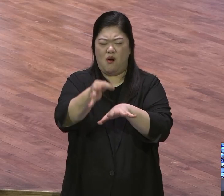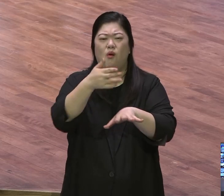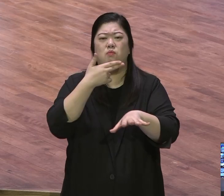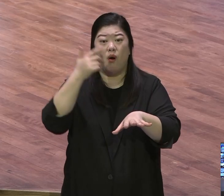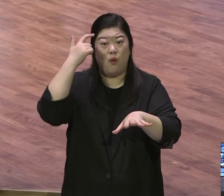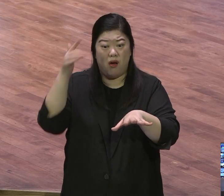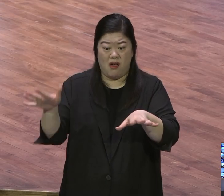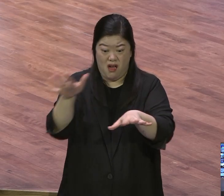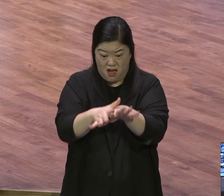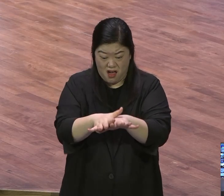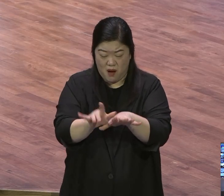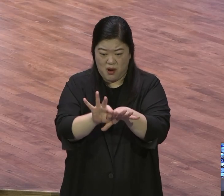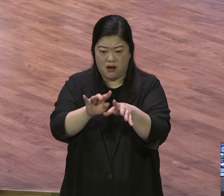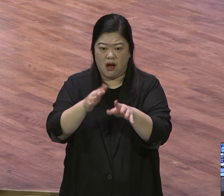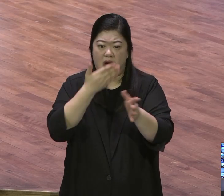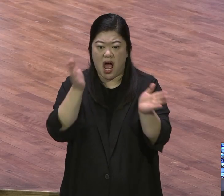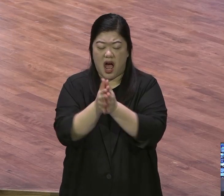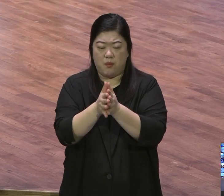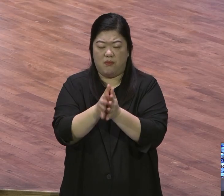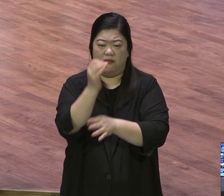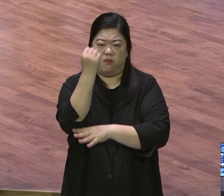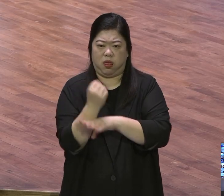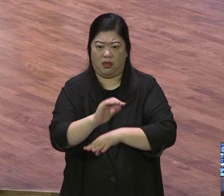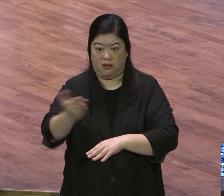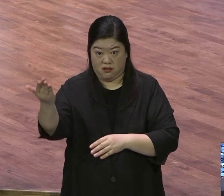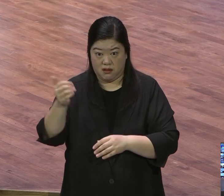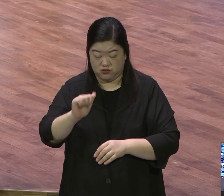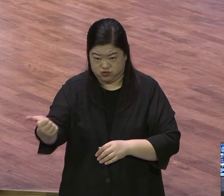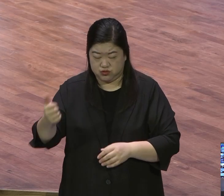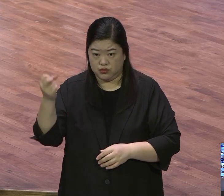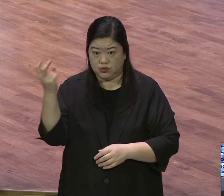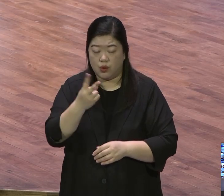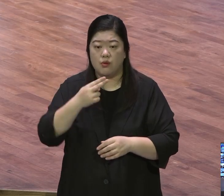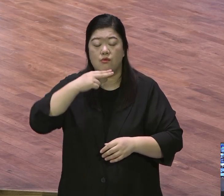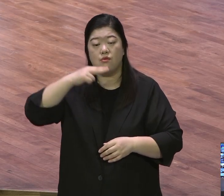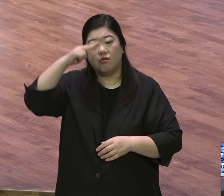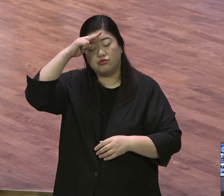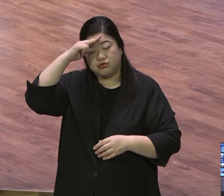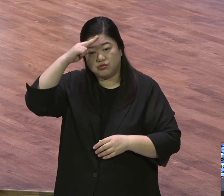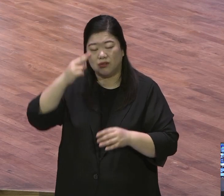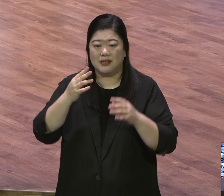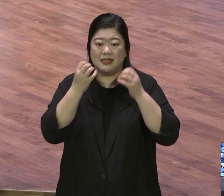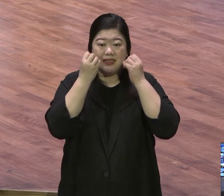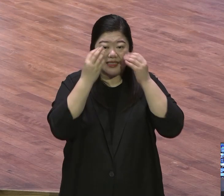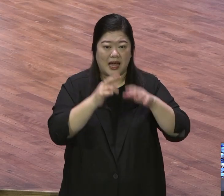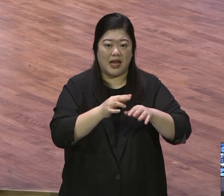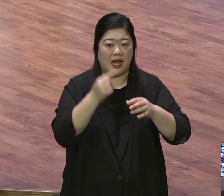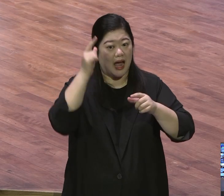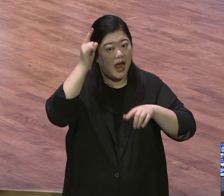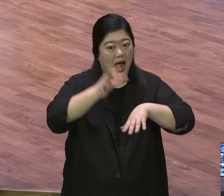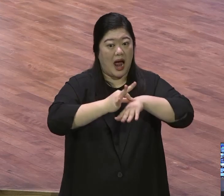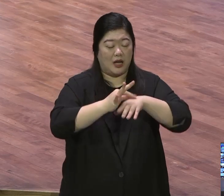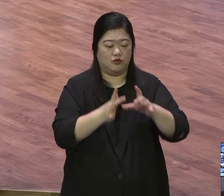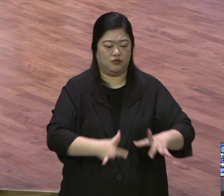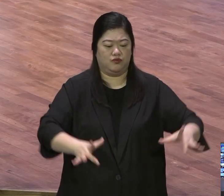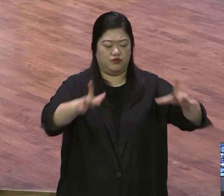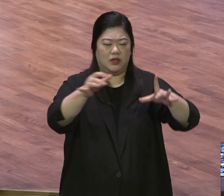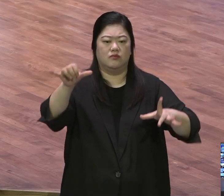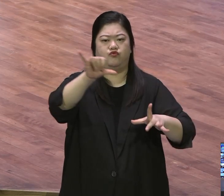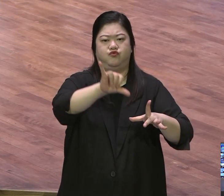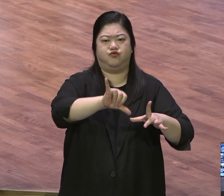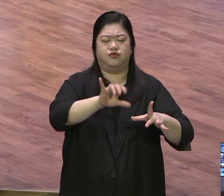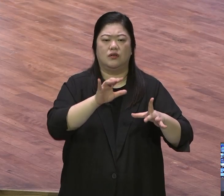새 포도주를 낡은 가죽 부대에 넣지 아니하나니 그렇게 되면 부대가 터져 포도주도 쏟아지고 부대도 버리게 되미라